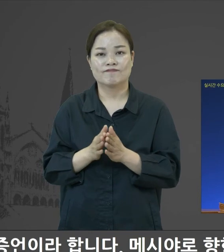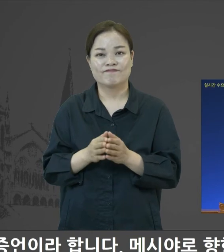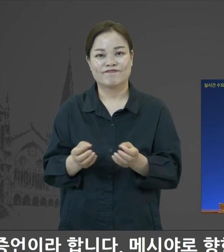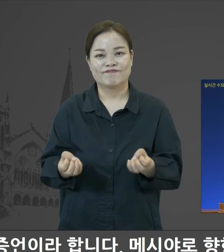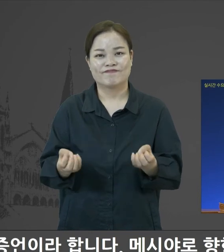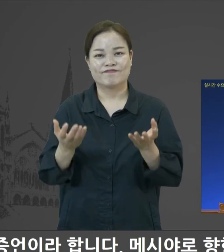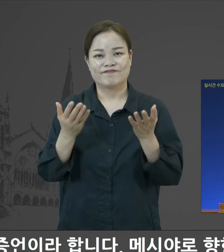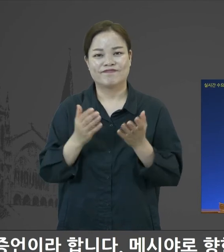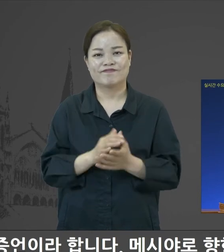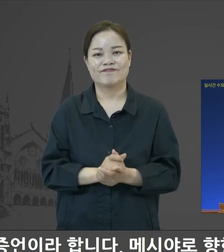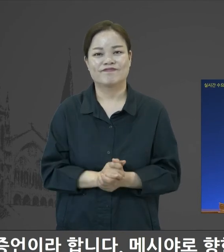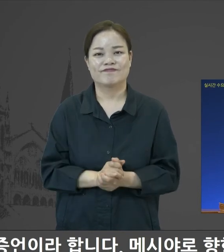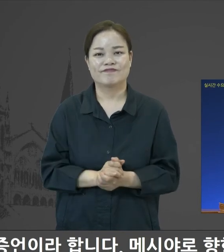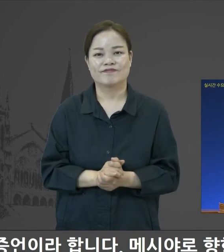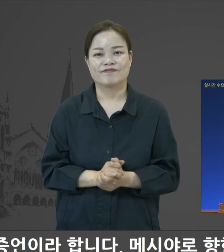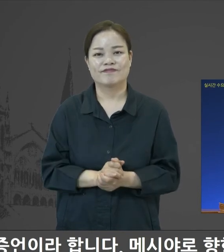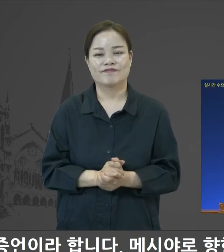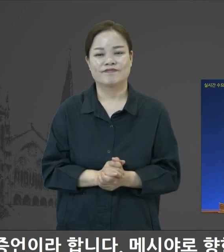할렐루야.